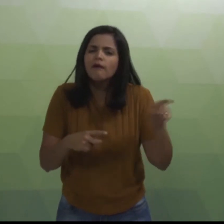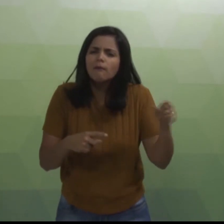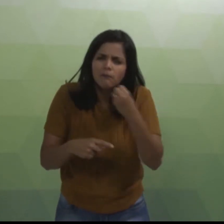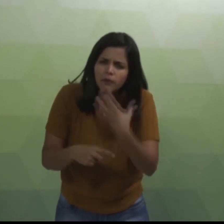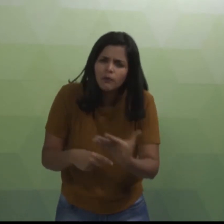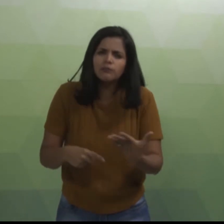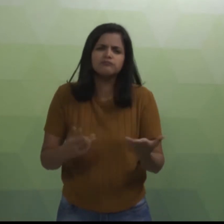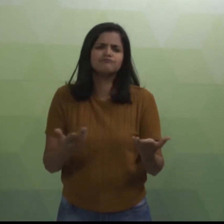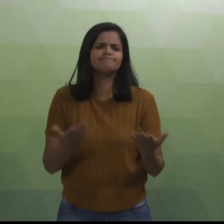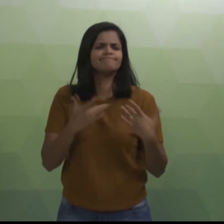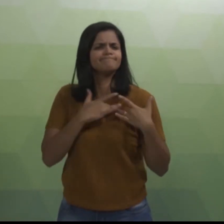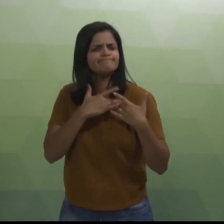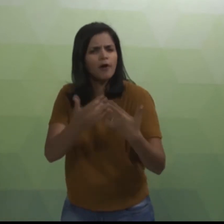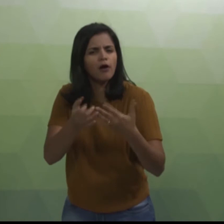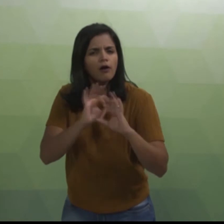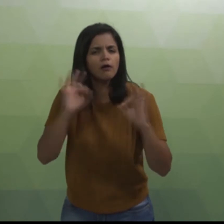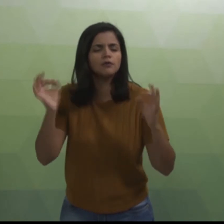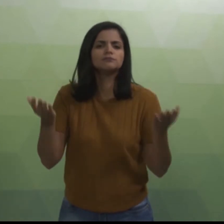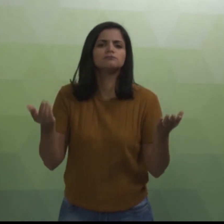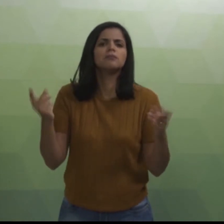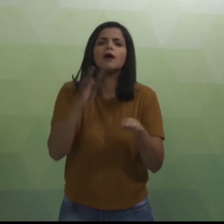falar, ele ajudou ela.